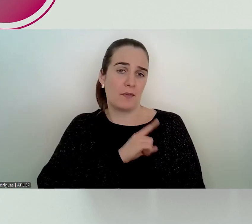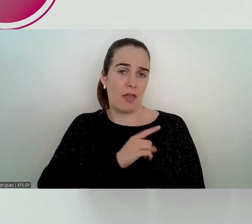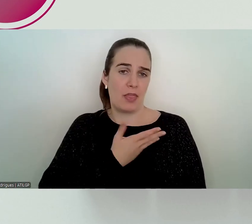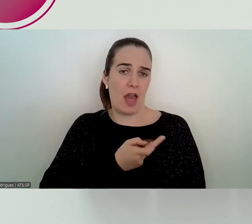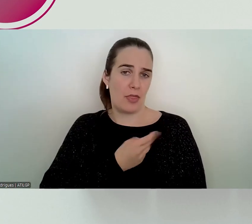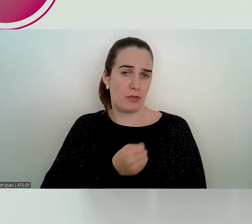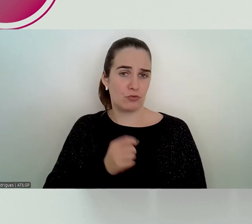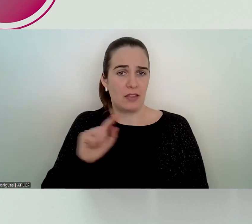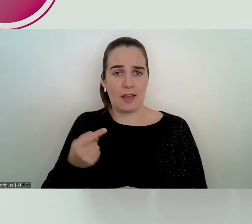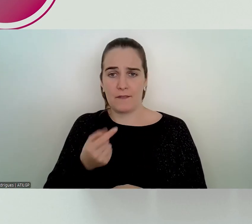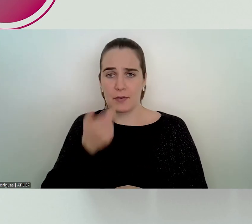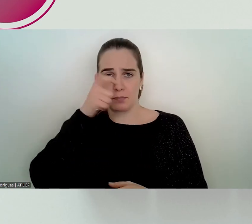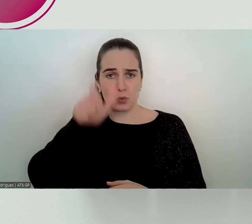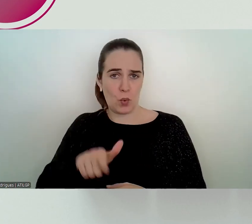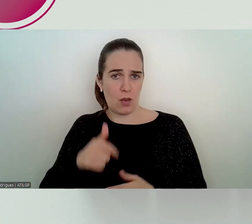garantia da reserva de dados